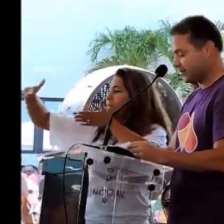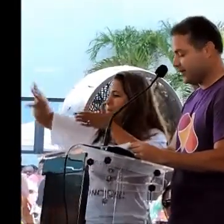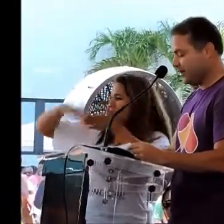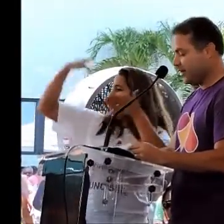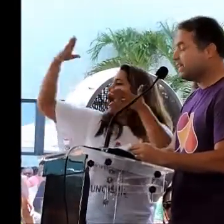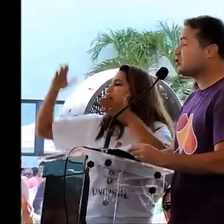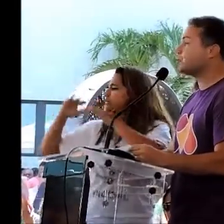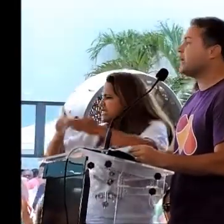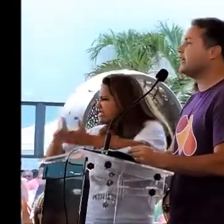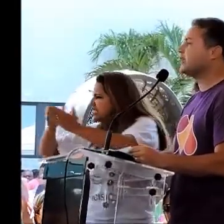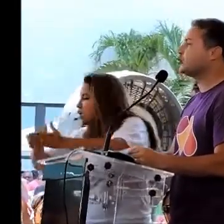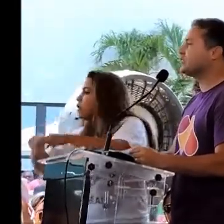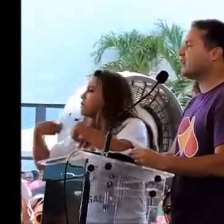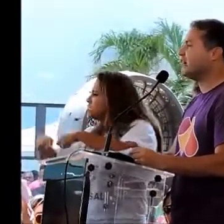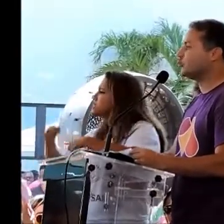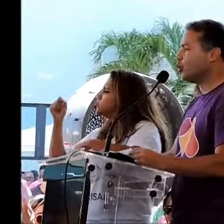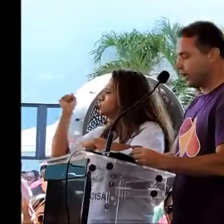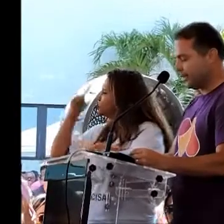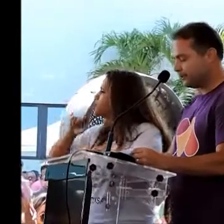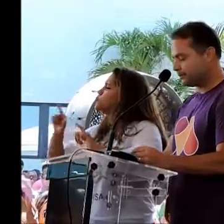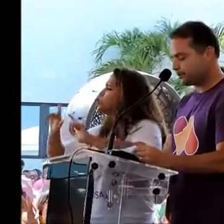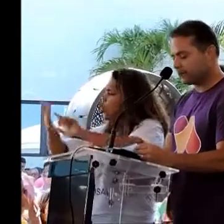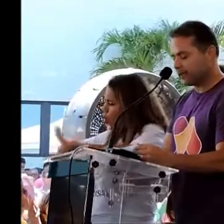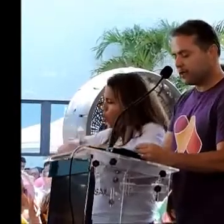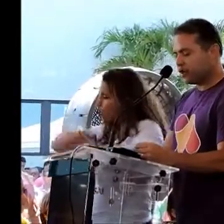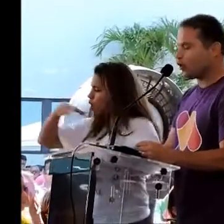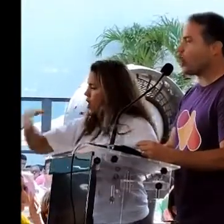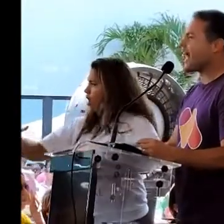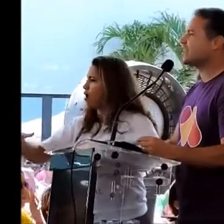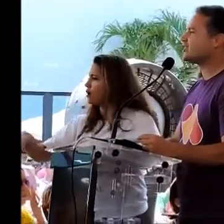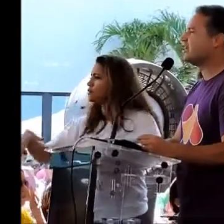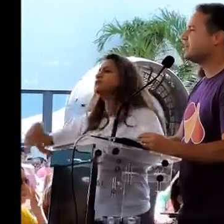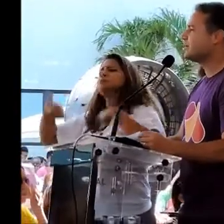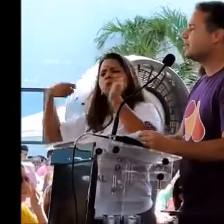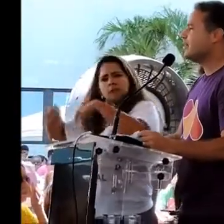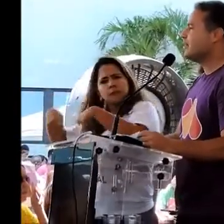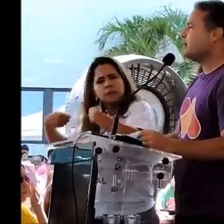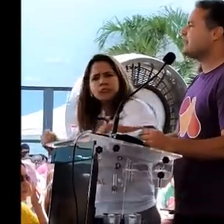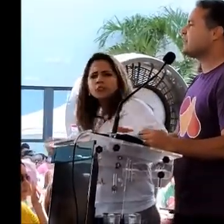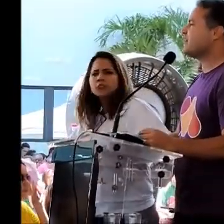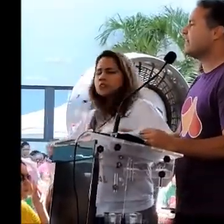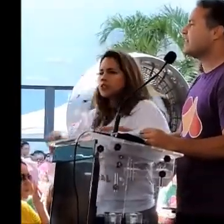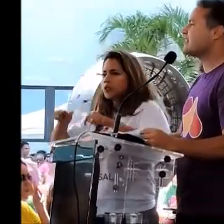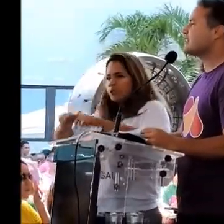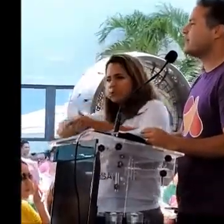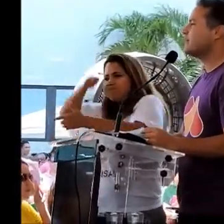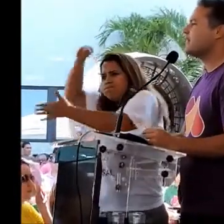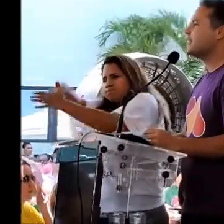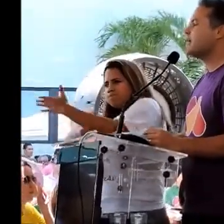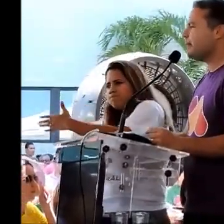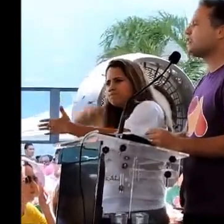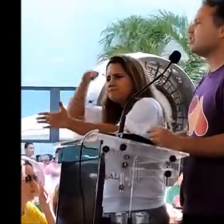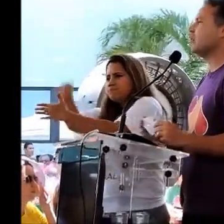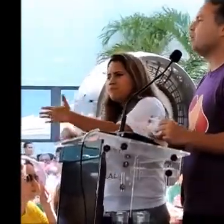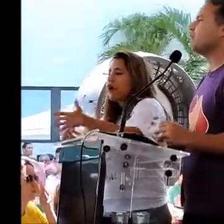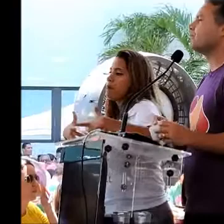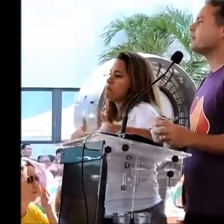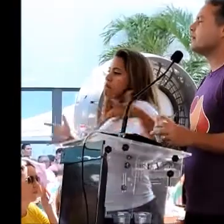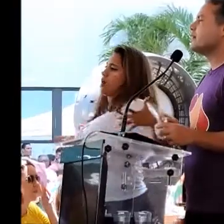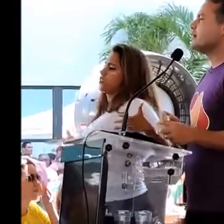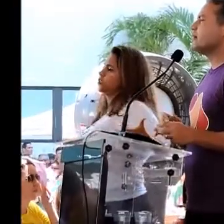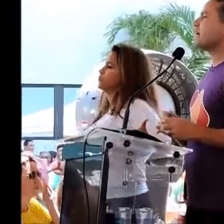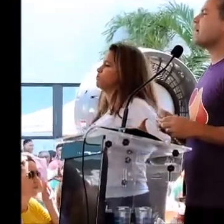raras, espírito de aventura, coragem, perseverança e